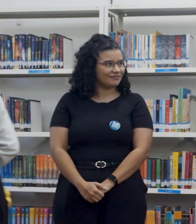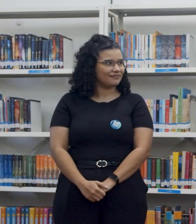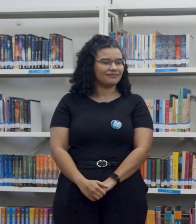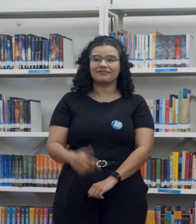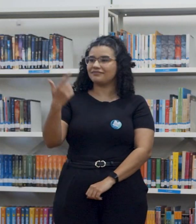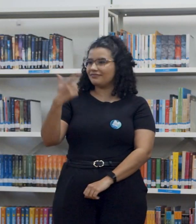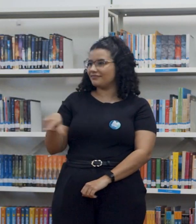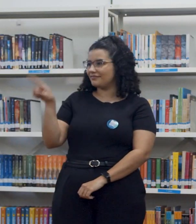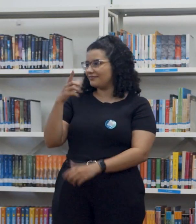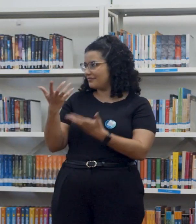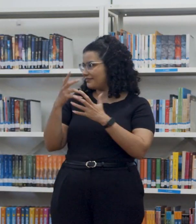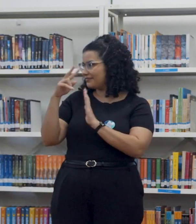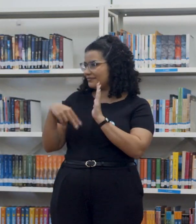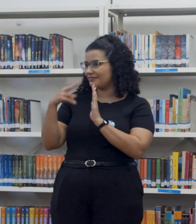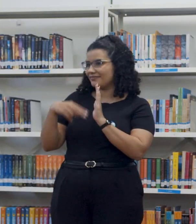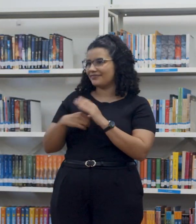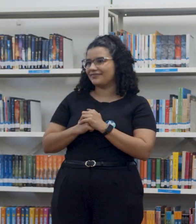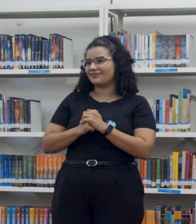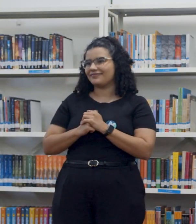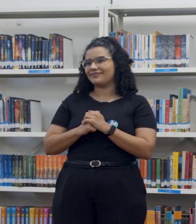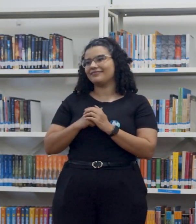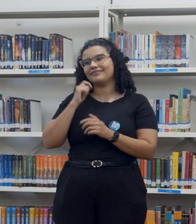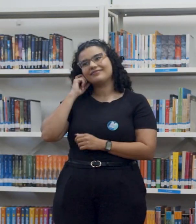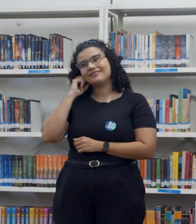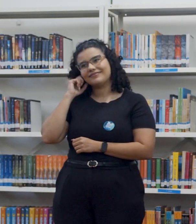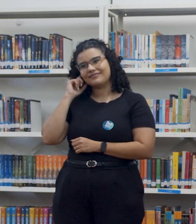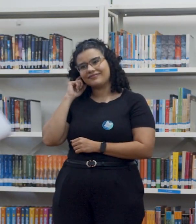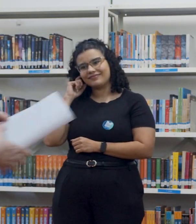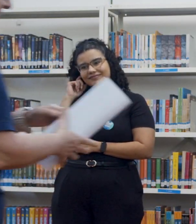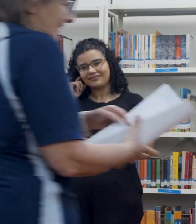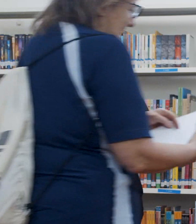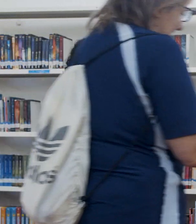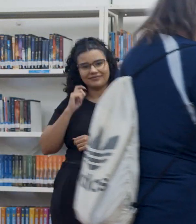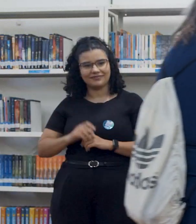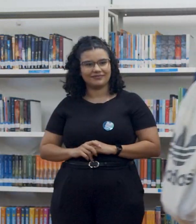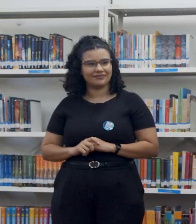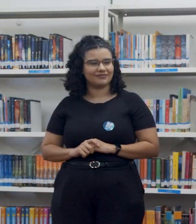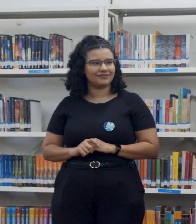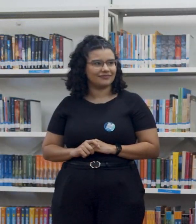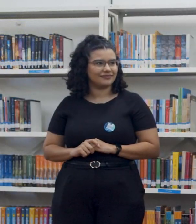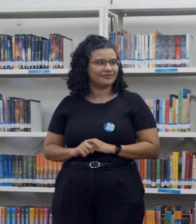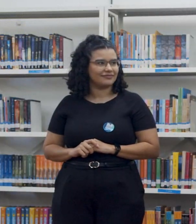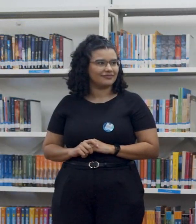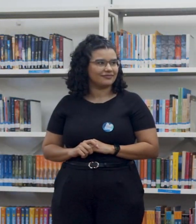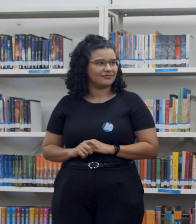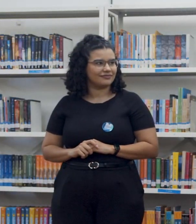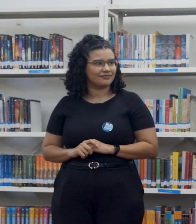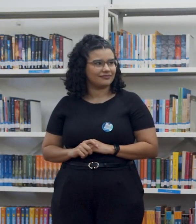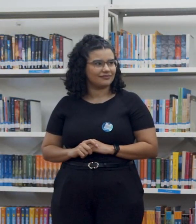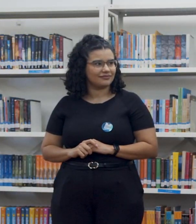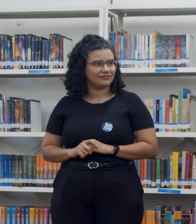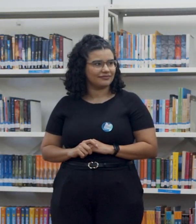Mais alguém quer ler? Venha. Mulher branca de cabelo loiro e liso vai para frente com papéis em